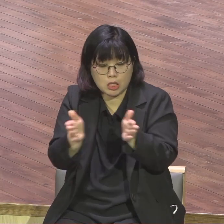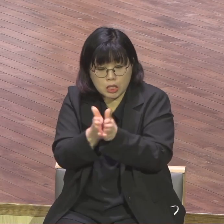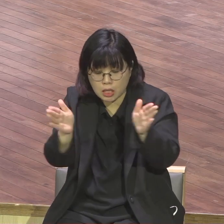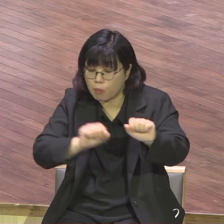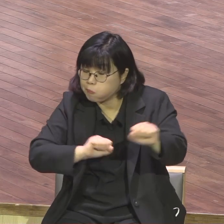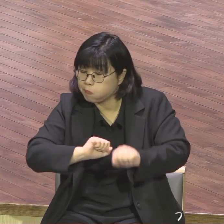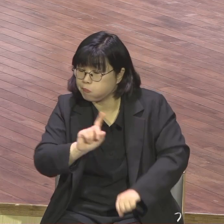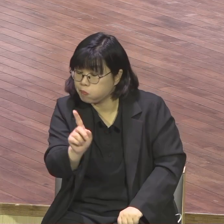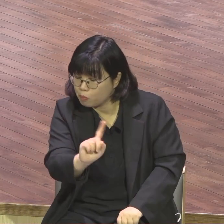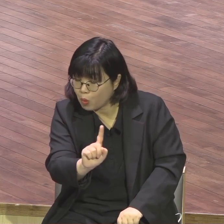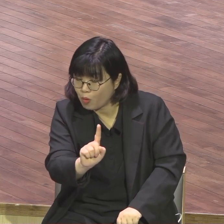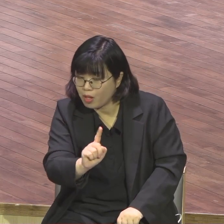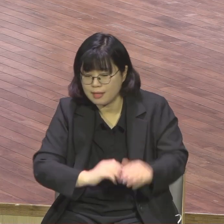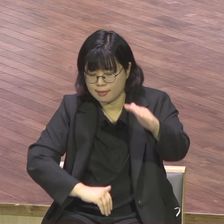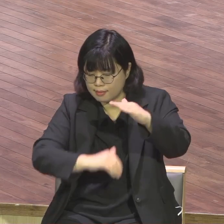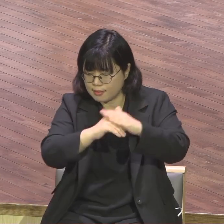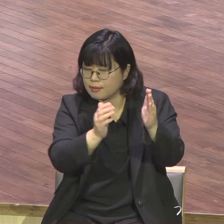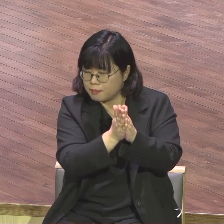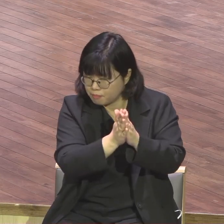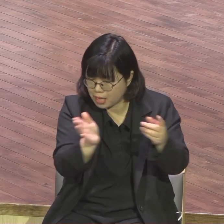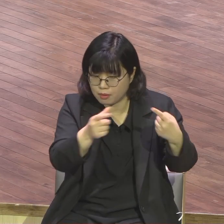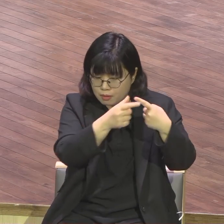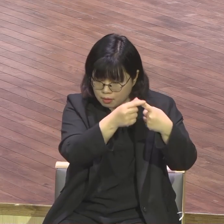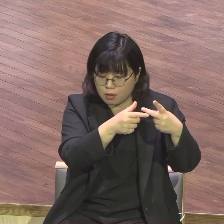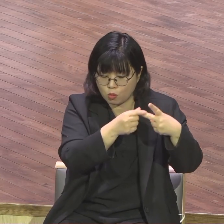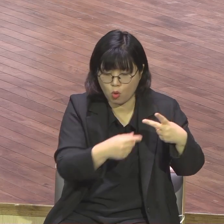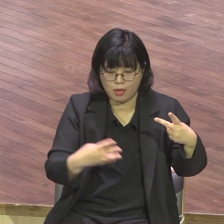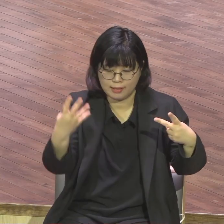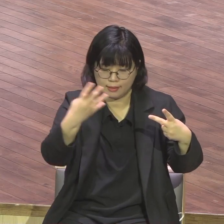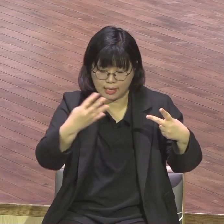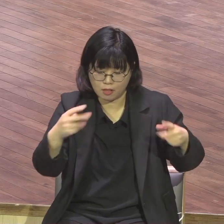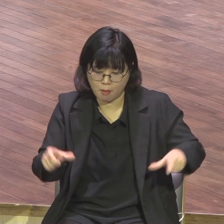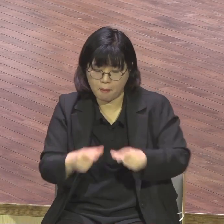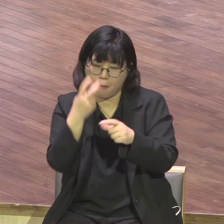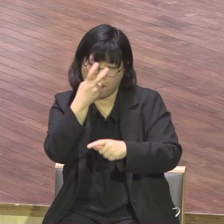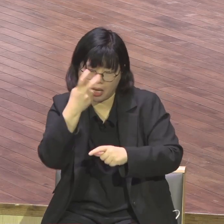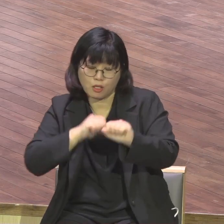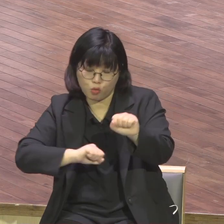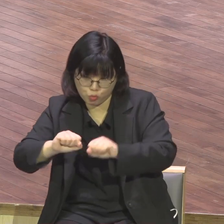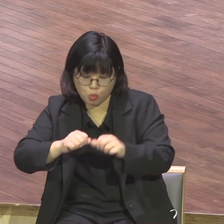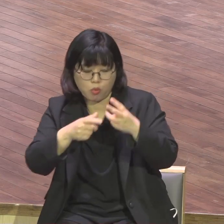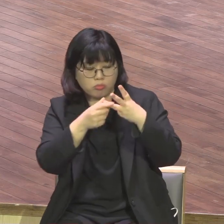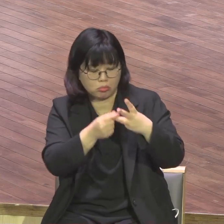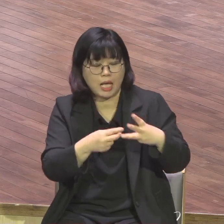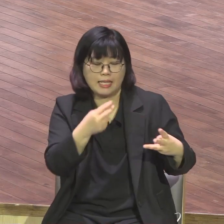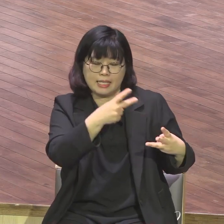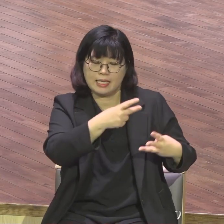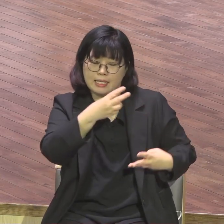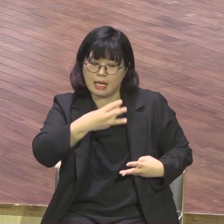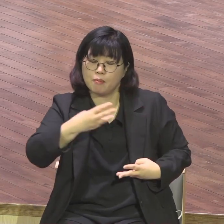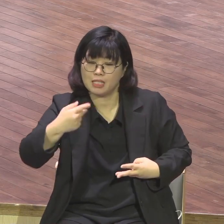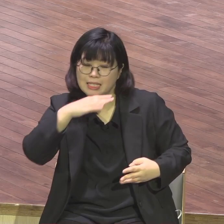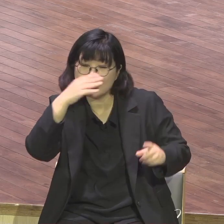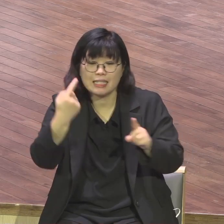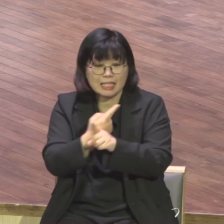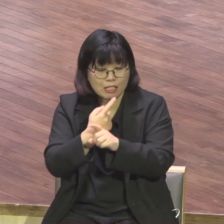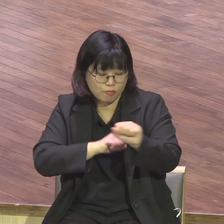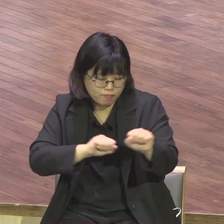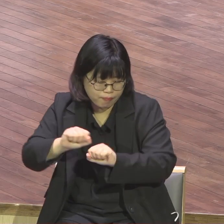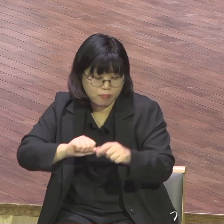운동, 237 운동이라는 이 새 운동, 이 출발점이 바로 뭐예요? 3일